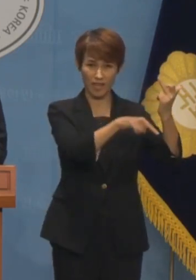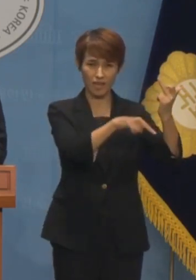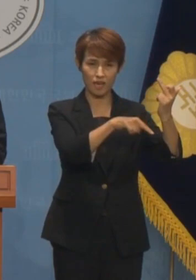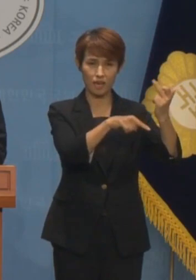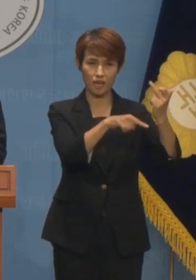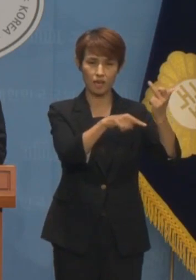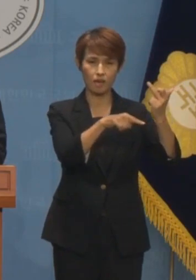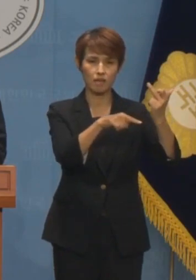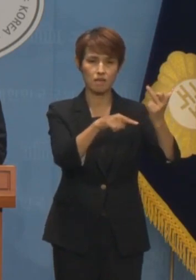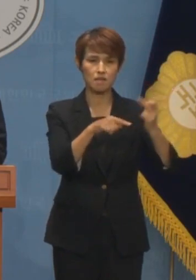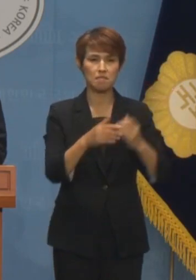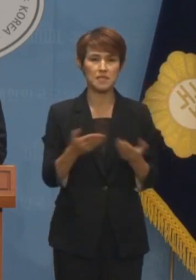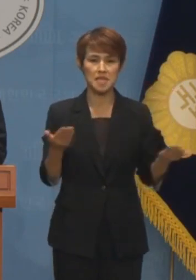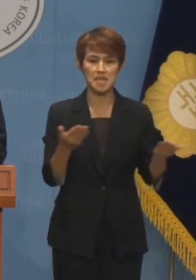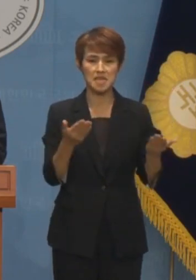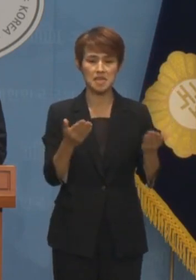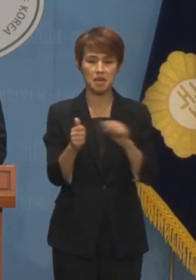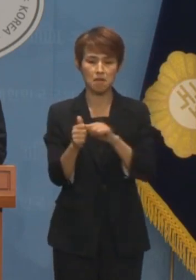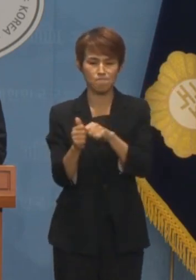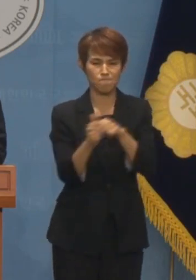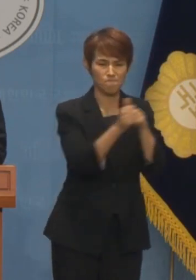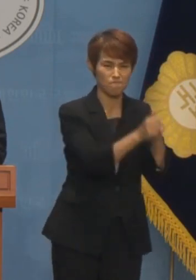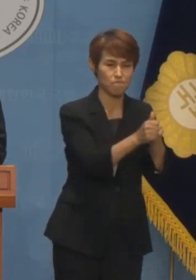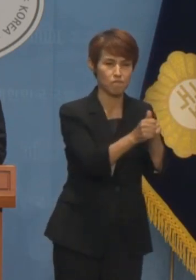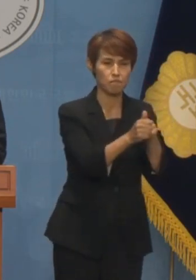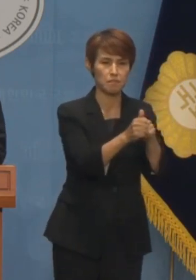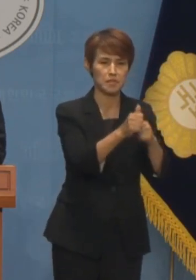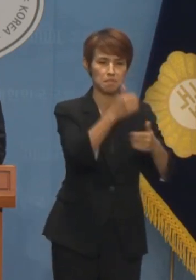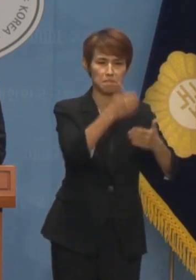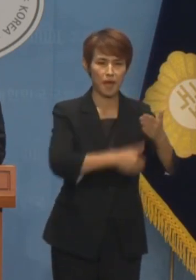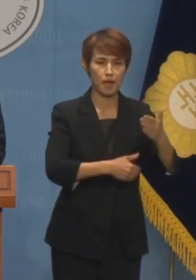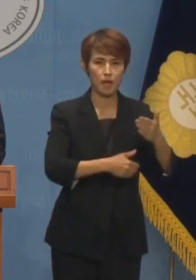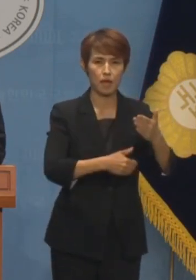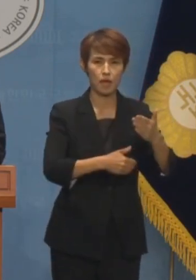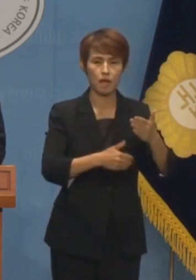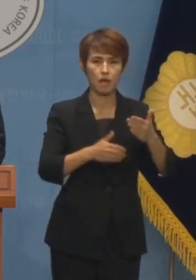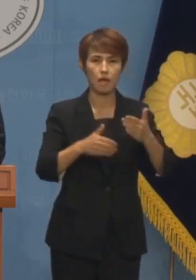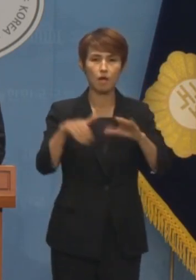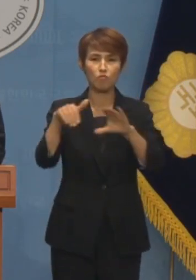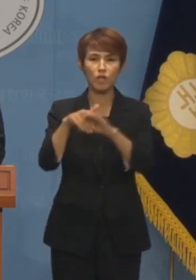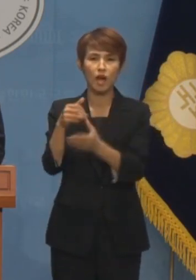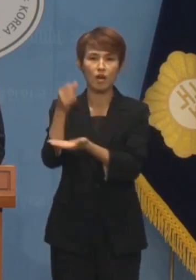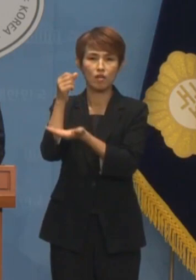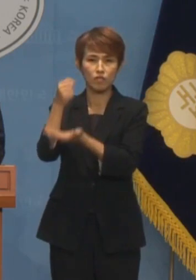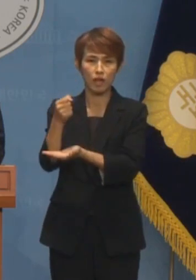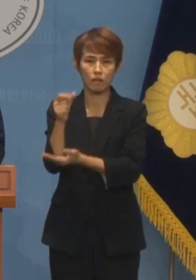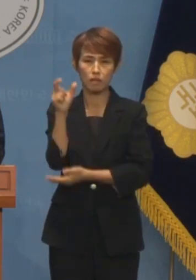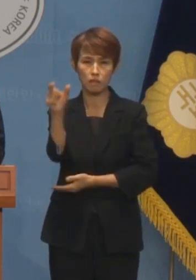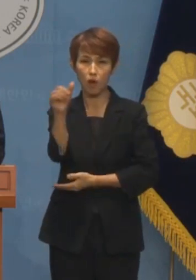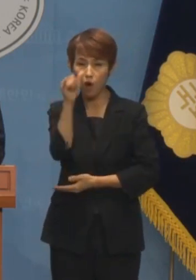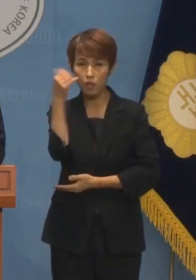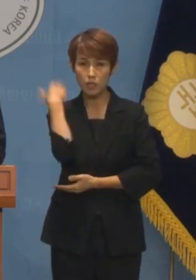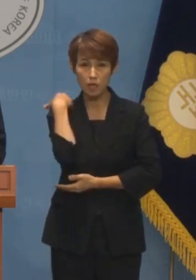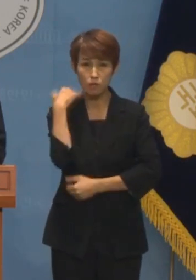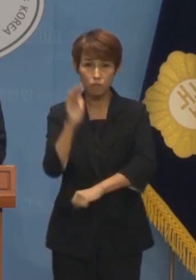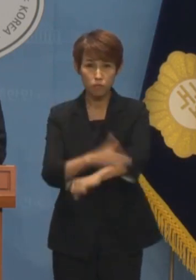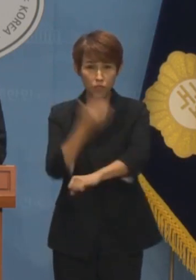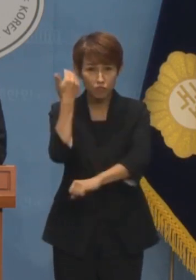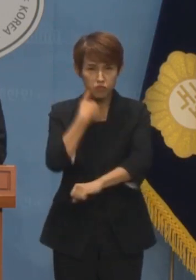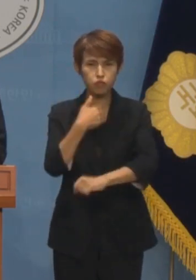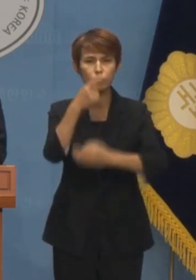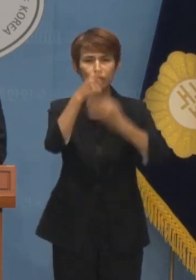강제성이 배제된 채 유네스코 세계유산에 등재된 책임은 전적으로 윤석열 정부에 있습니다.